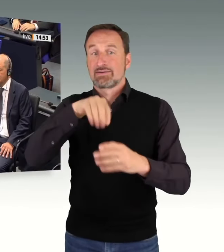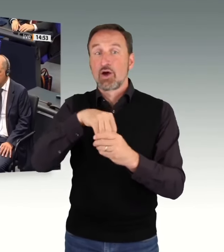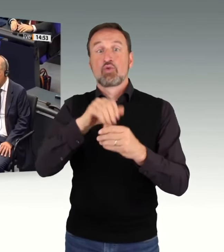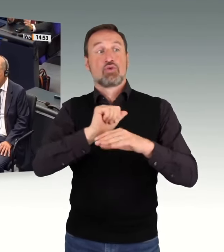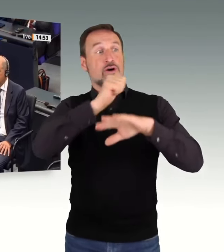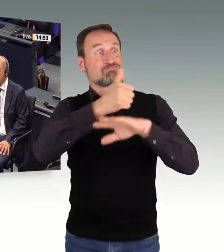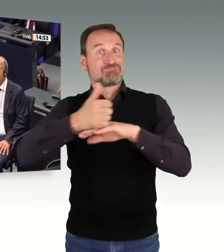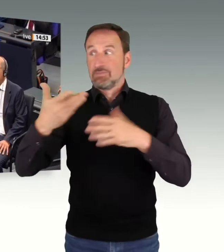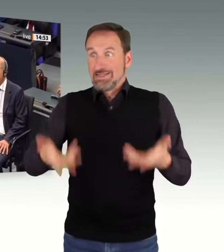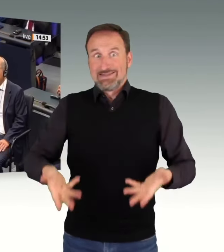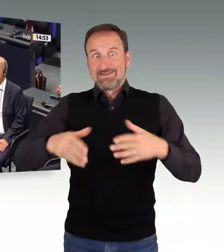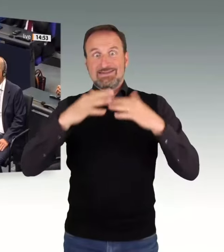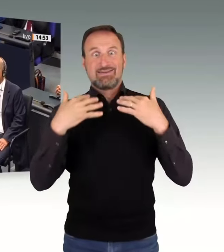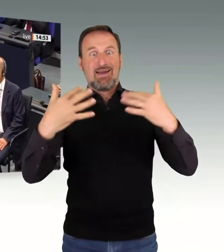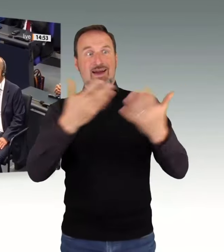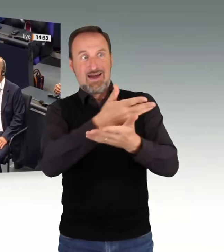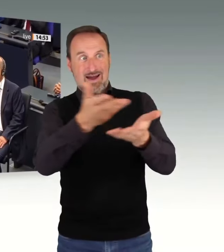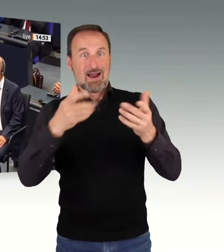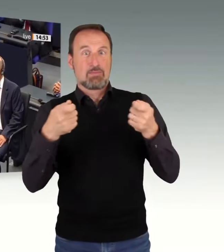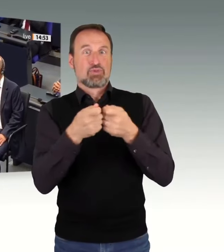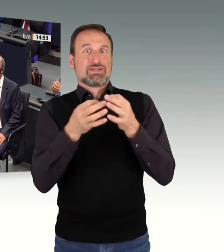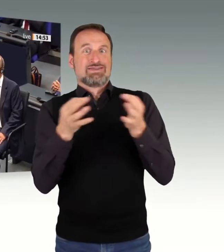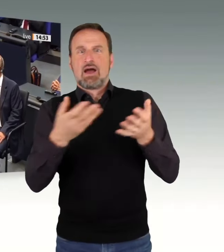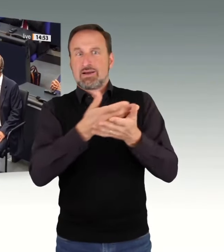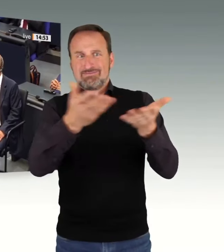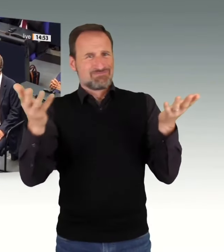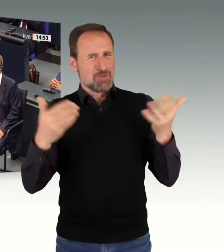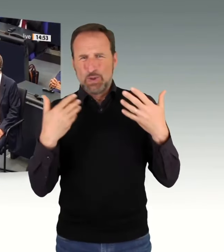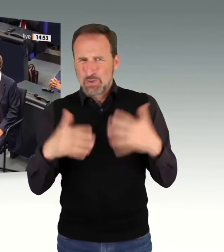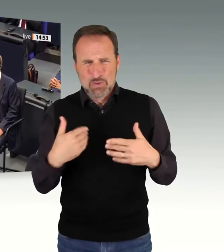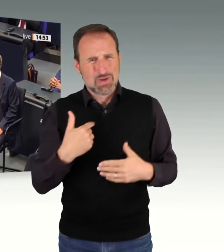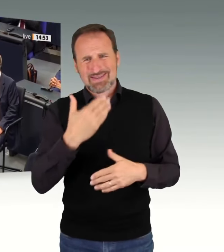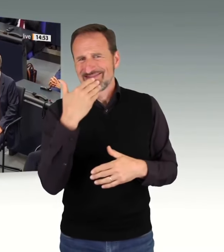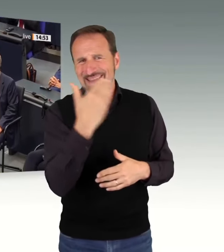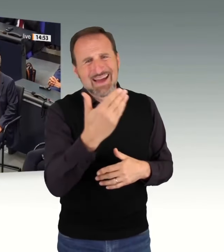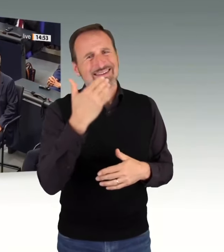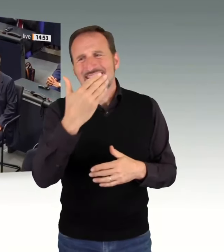dass wir, ich bin dankbar, dass wir